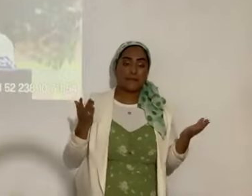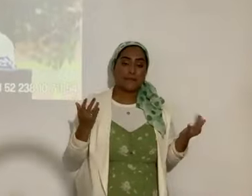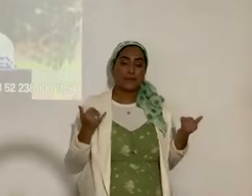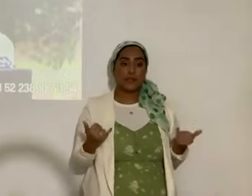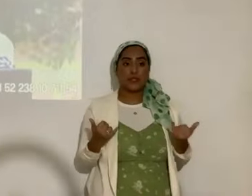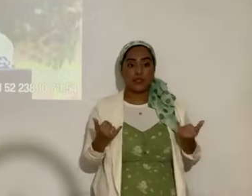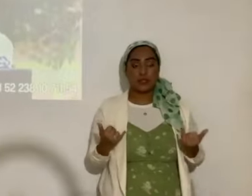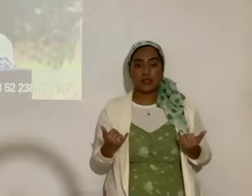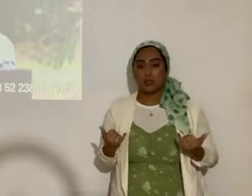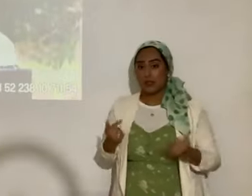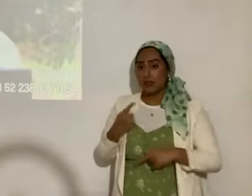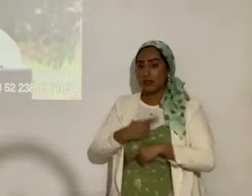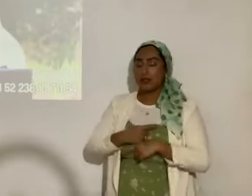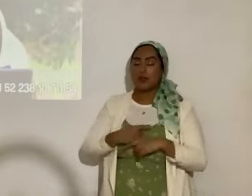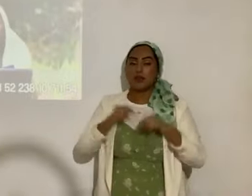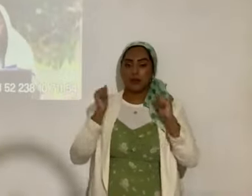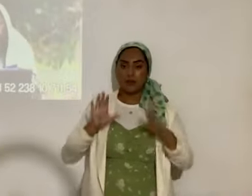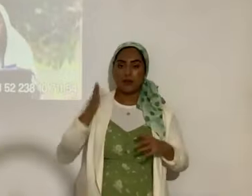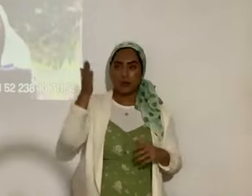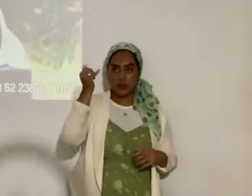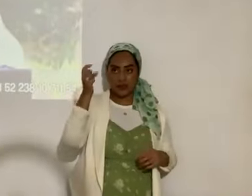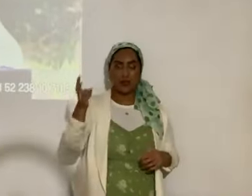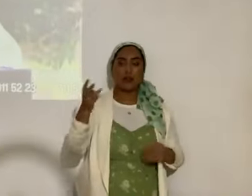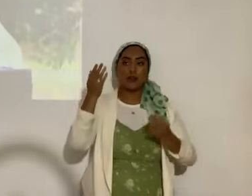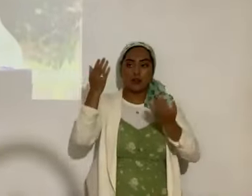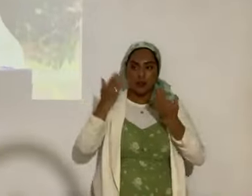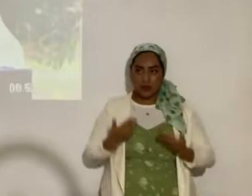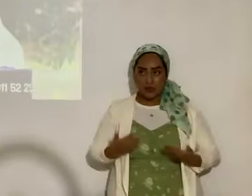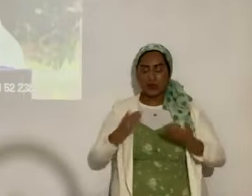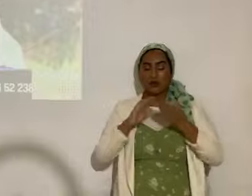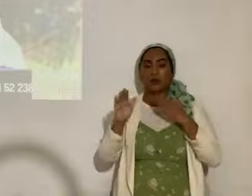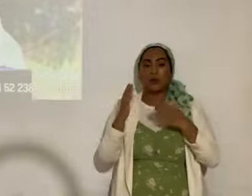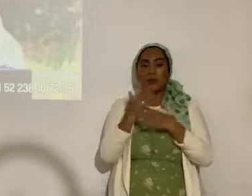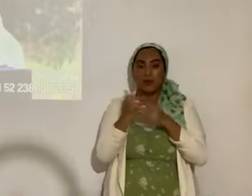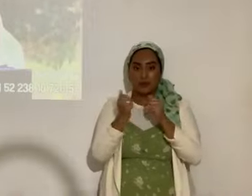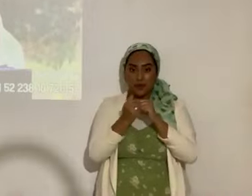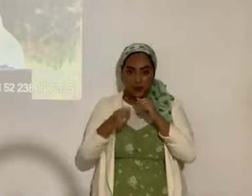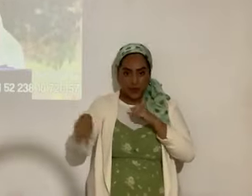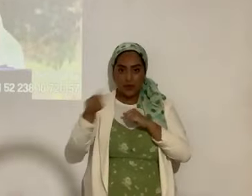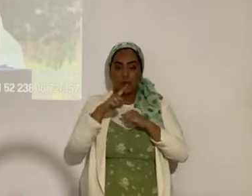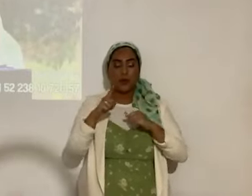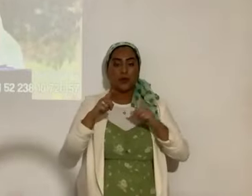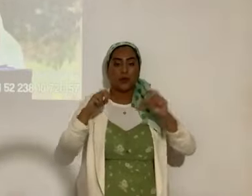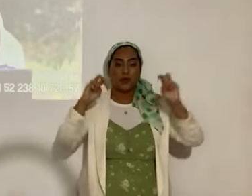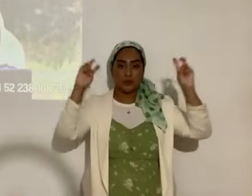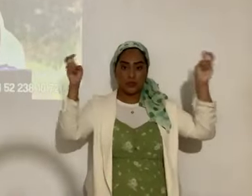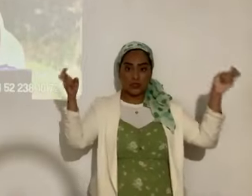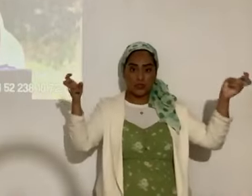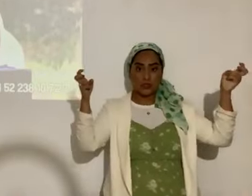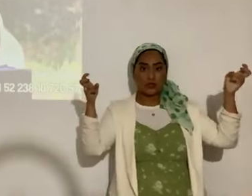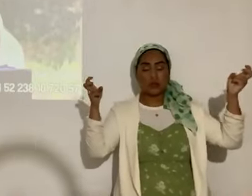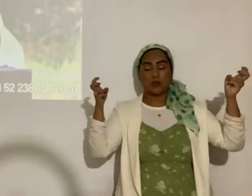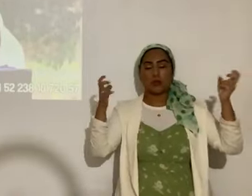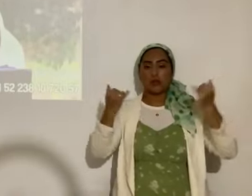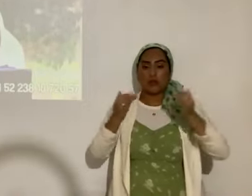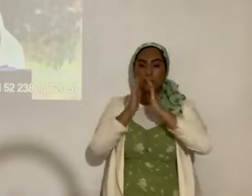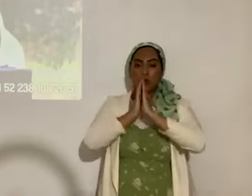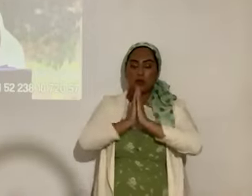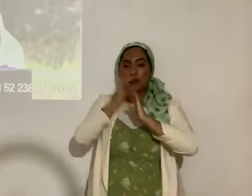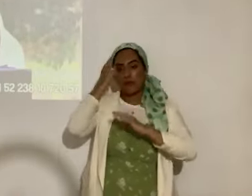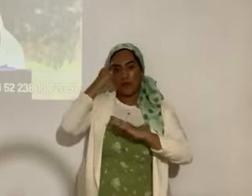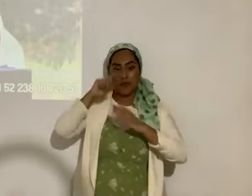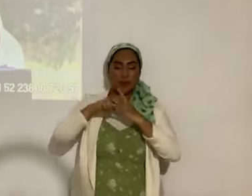esta en esta ocasión bendito Joshua me ha permitido compartir con ustedes una administración un tema y vamos a hacer una